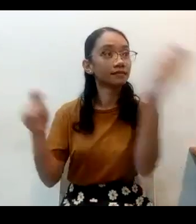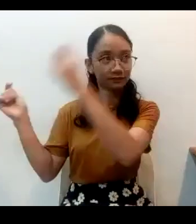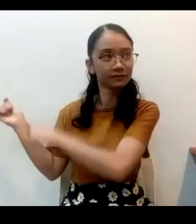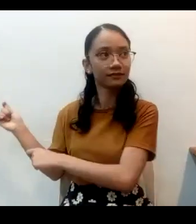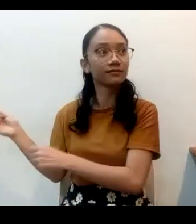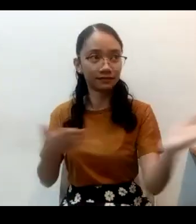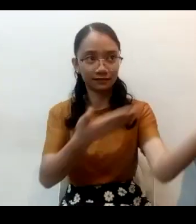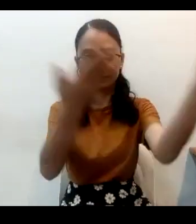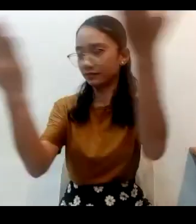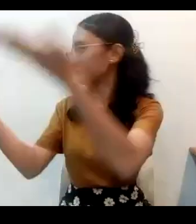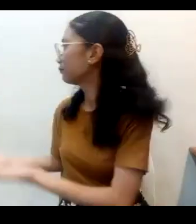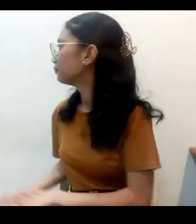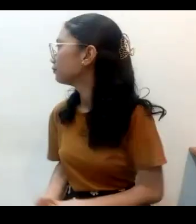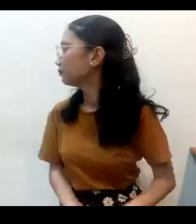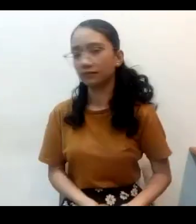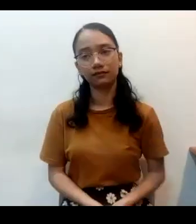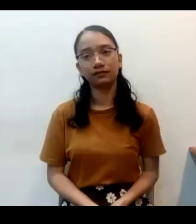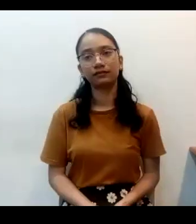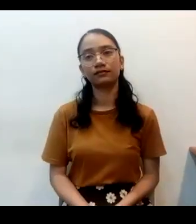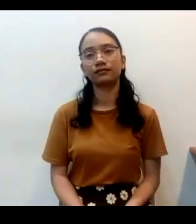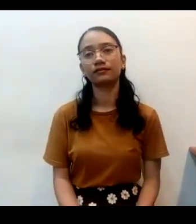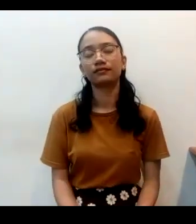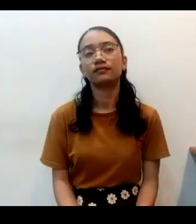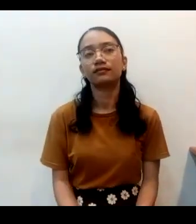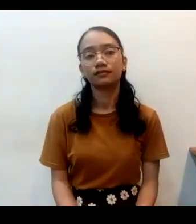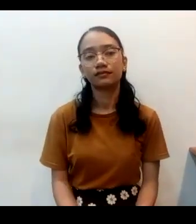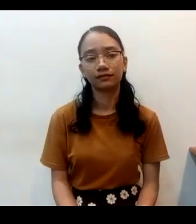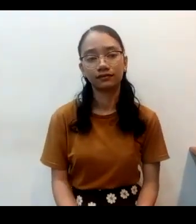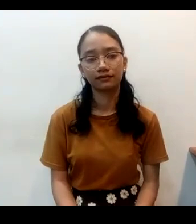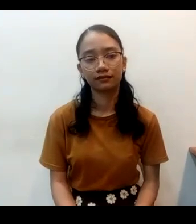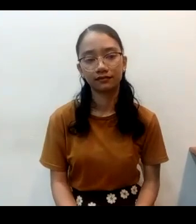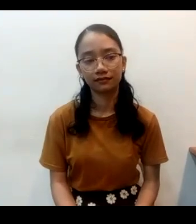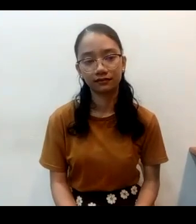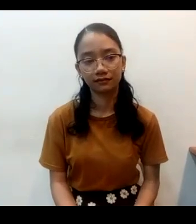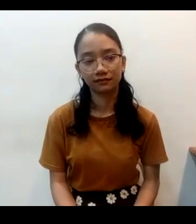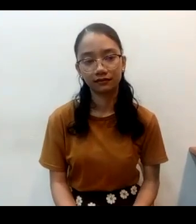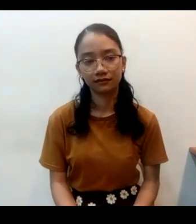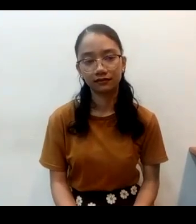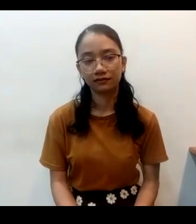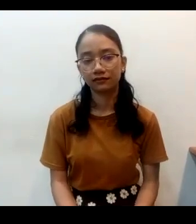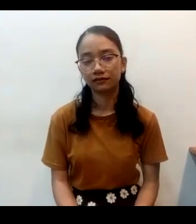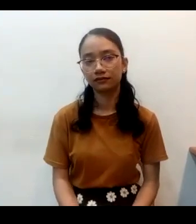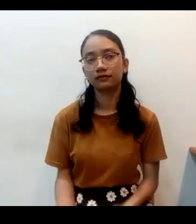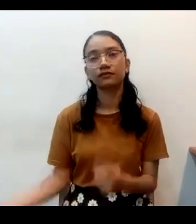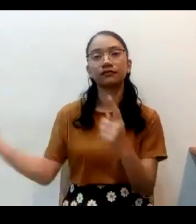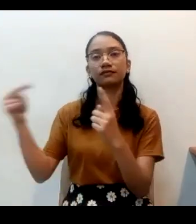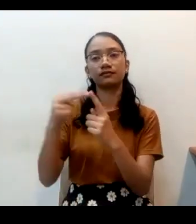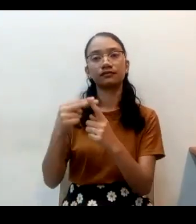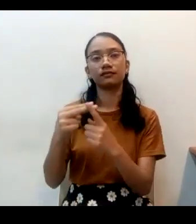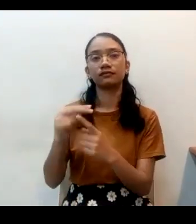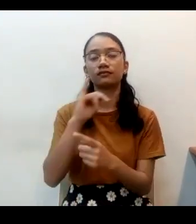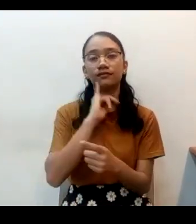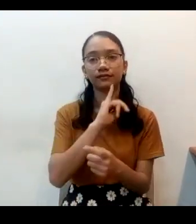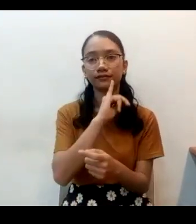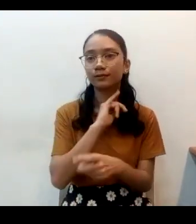Diyos, gaya ng kung paano po niya ginabayan yung mga Israelita sa pamagitan po ng haligi ng ulap at haligi ng apoy. And until Israel people and